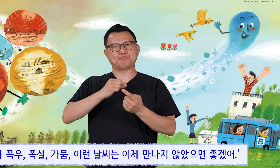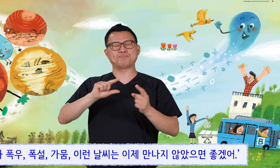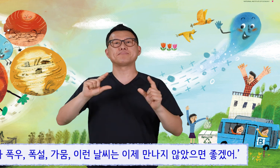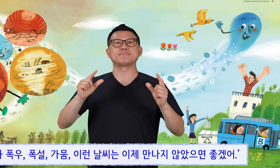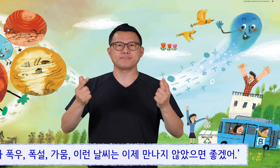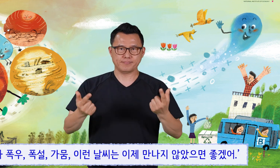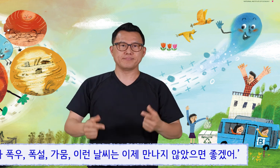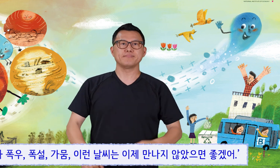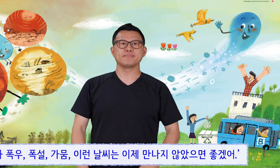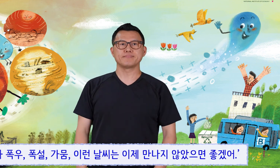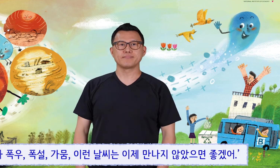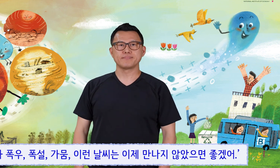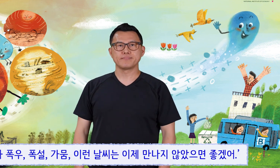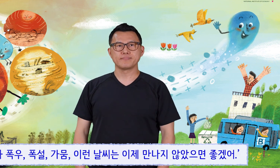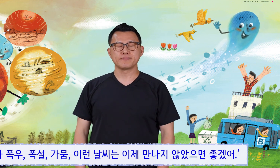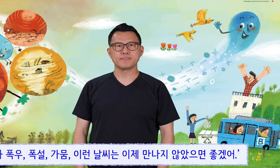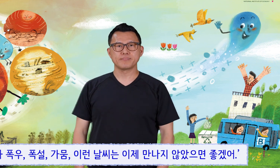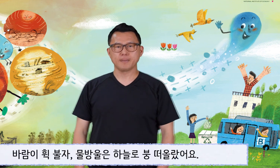좋겠어.